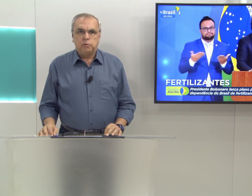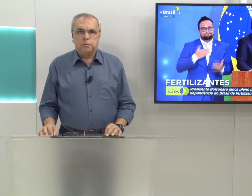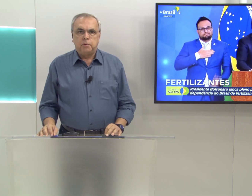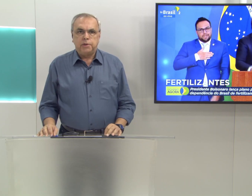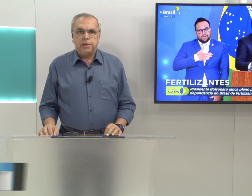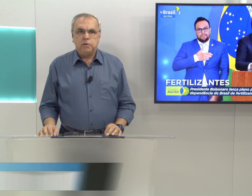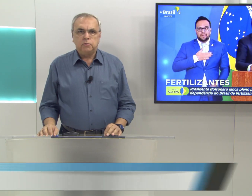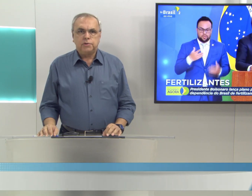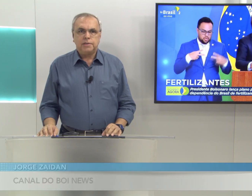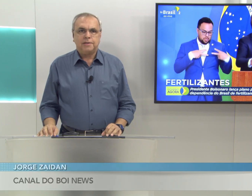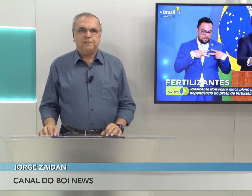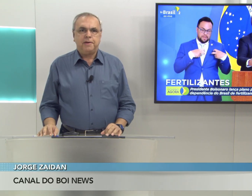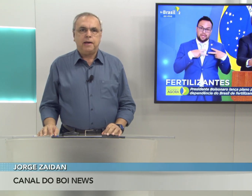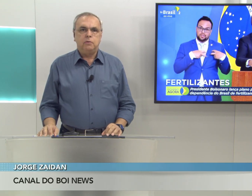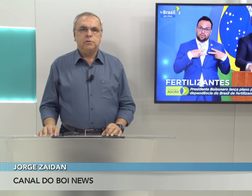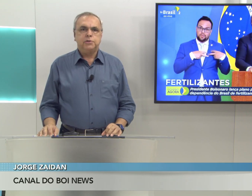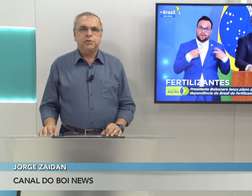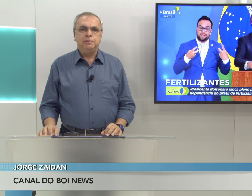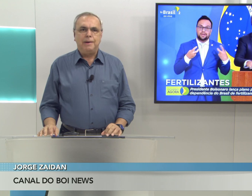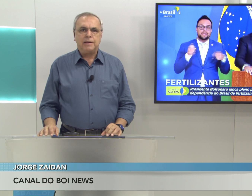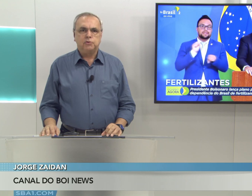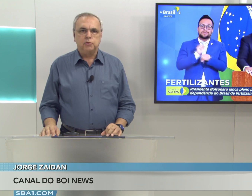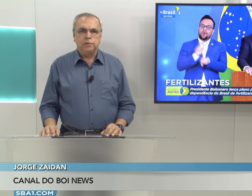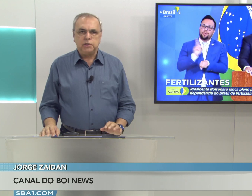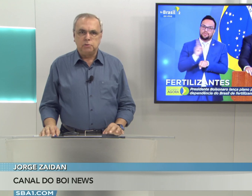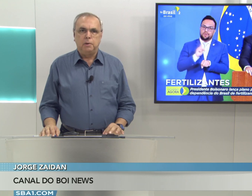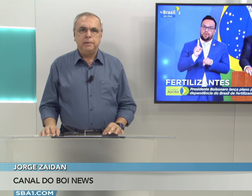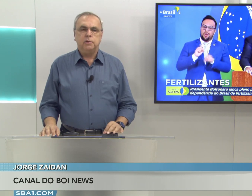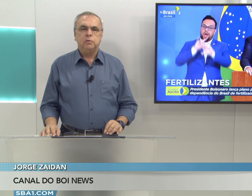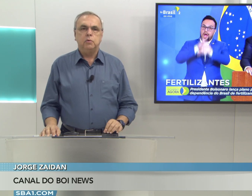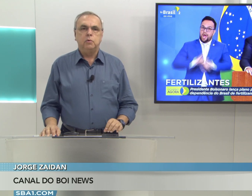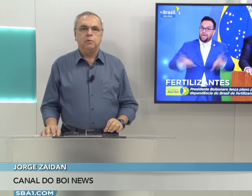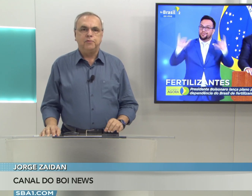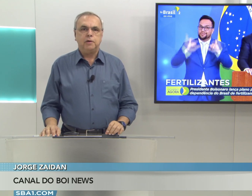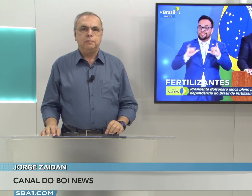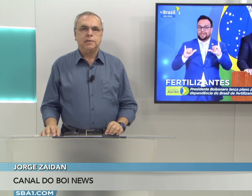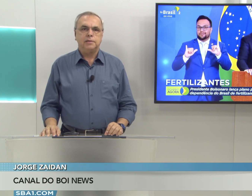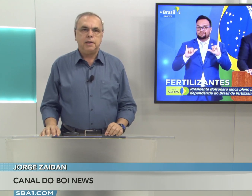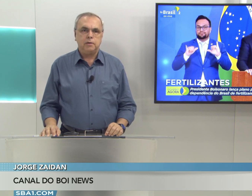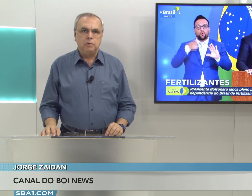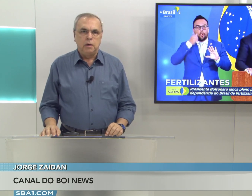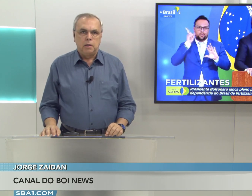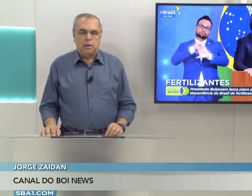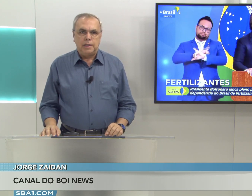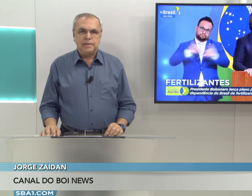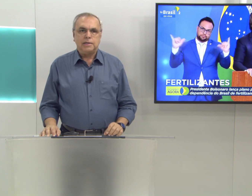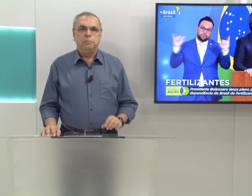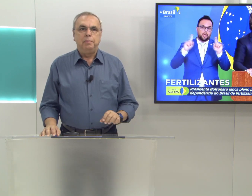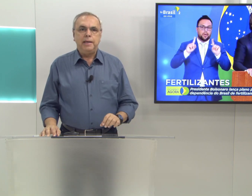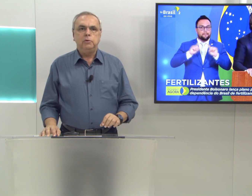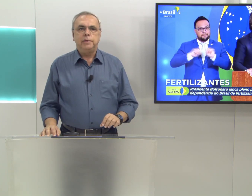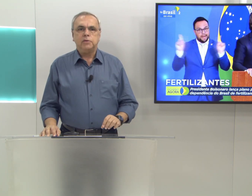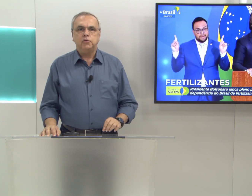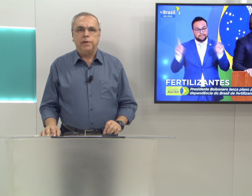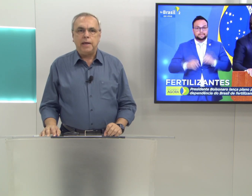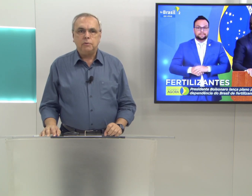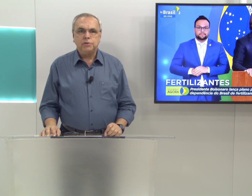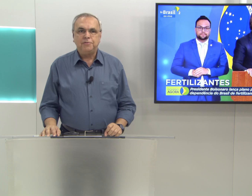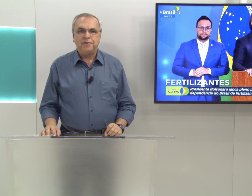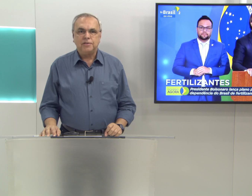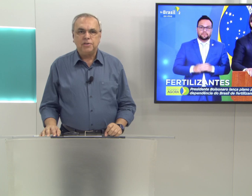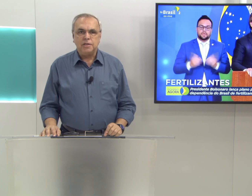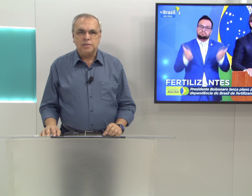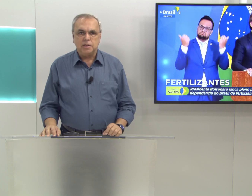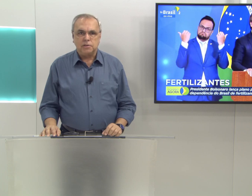Este é o canal do Boi News, sexta-feira, 11 de março. Neste momento, o governo brasileiro lança o Plano Nacional